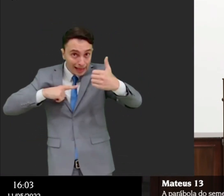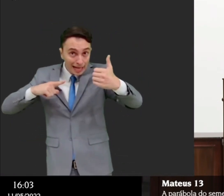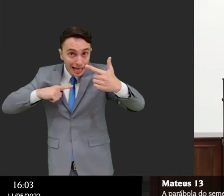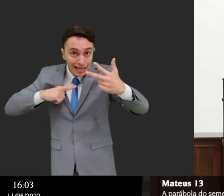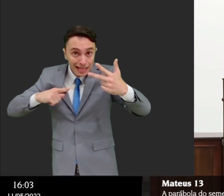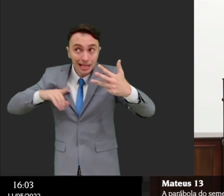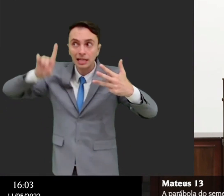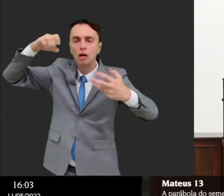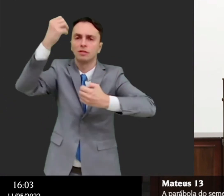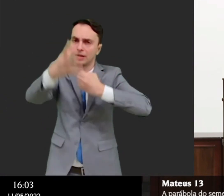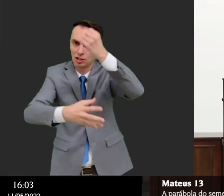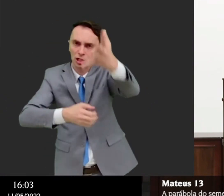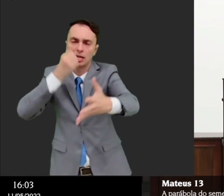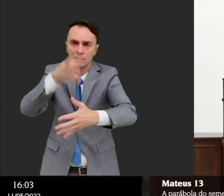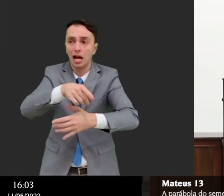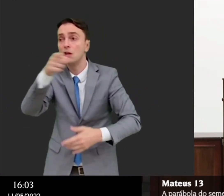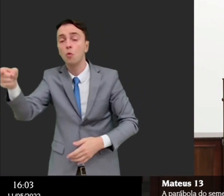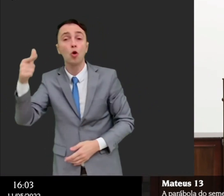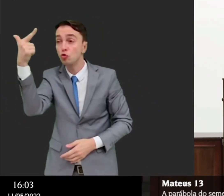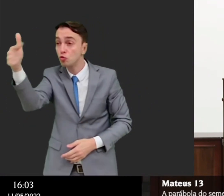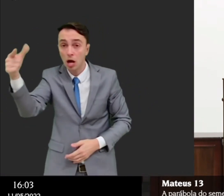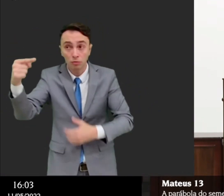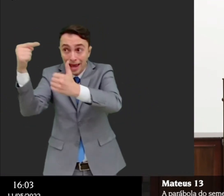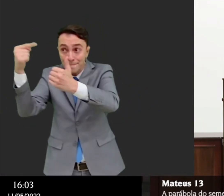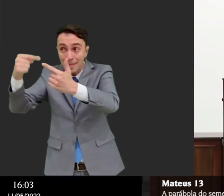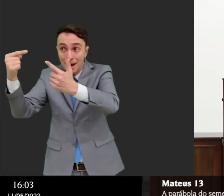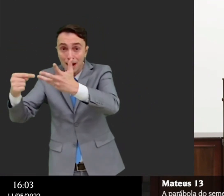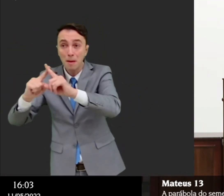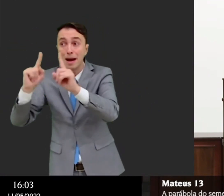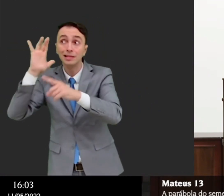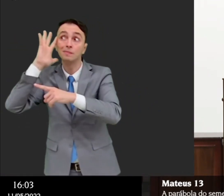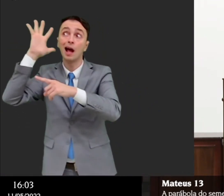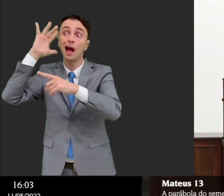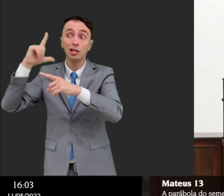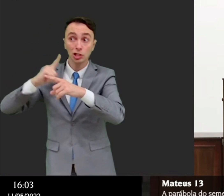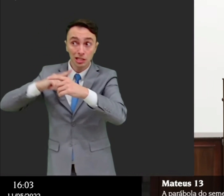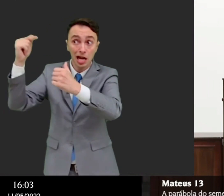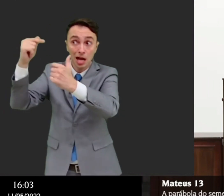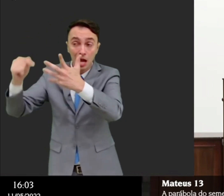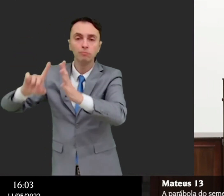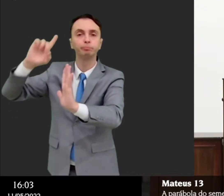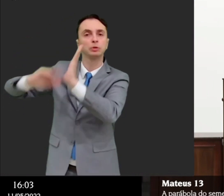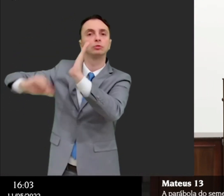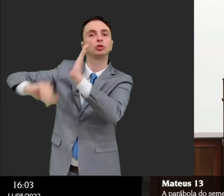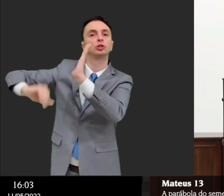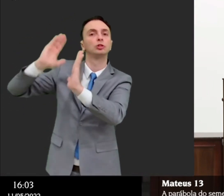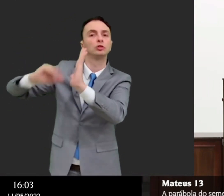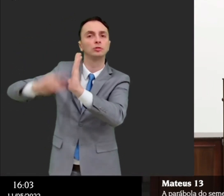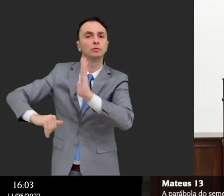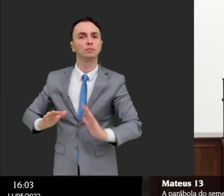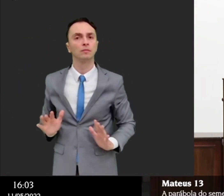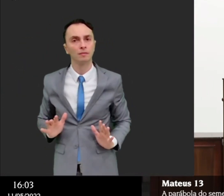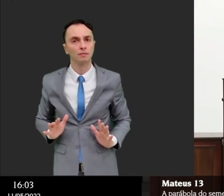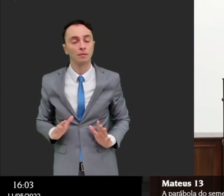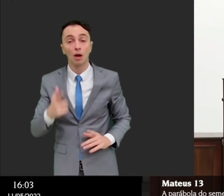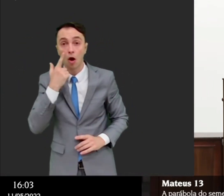não tem, até o pouco que tem, lhe será tirado. E isso é em tudo, irmão. Os irmãos podem ver, na vida financeira,